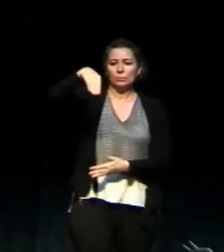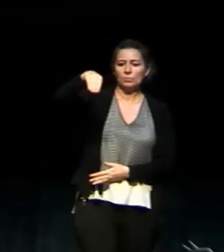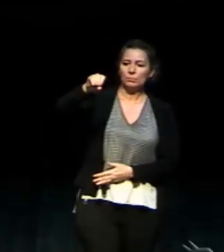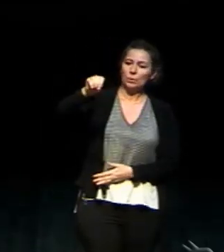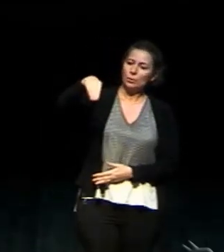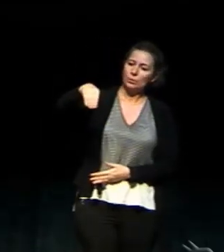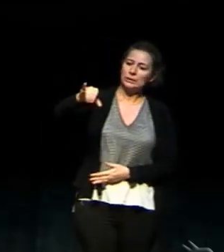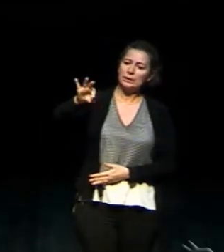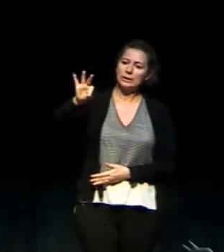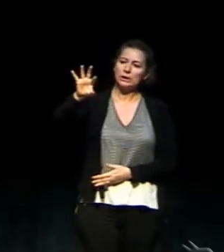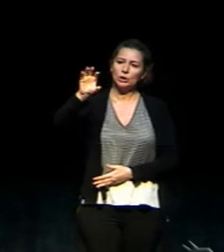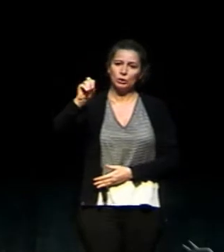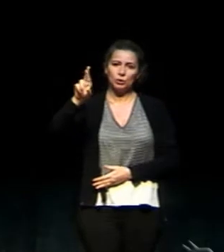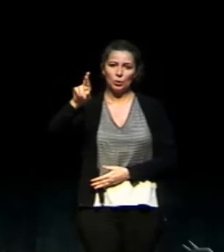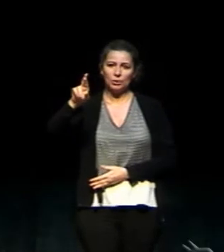Primeiramente, filtro afetivo.